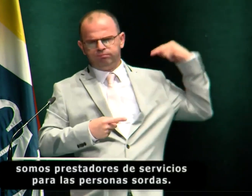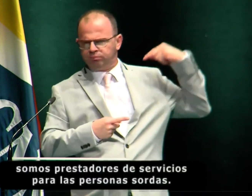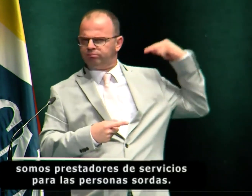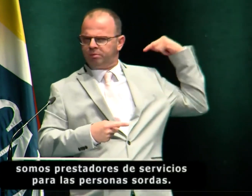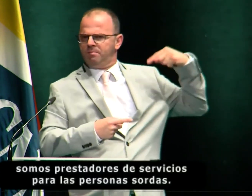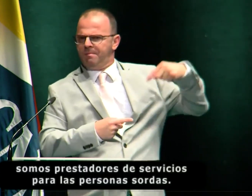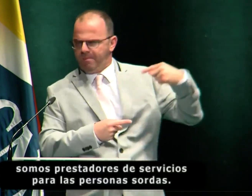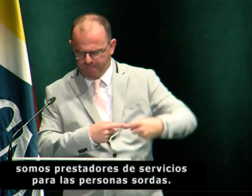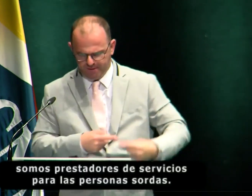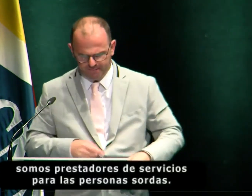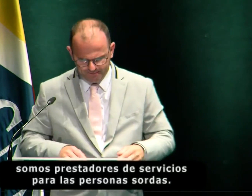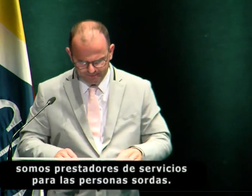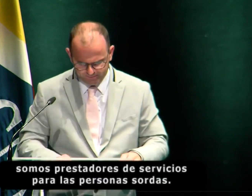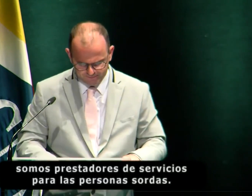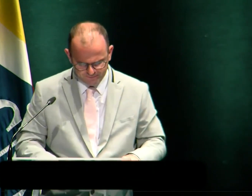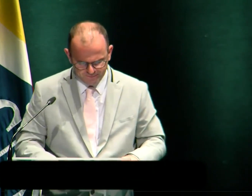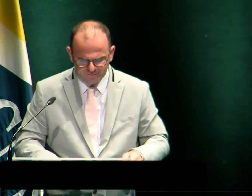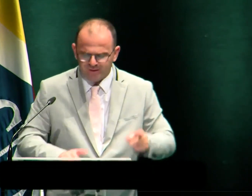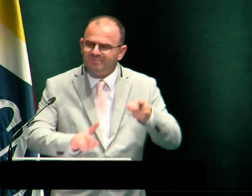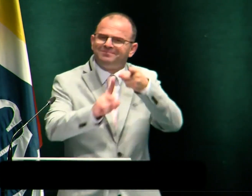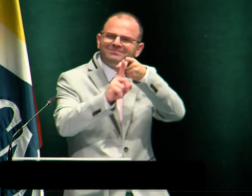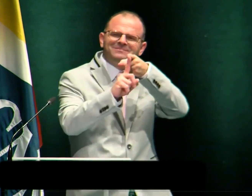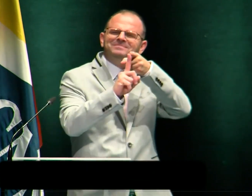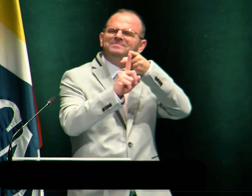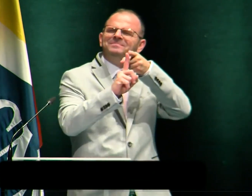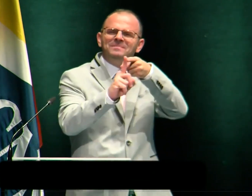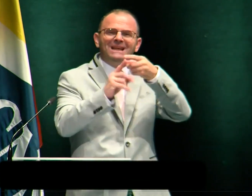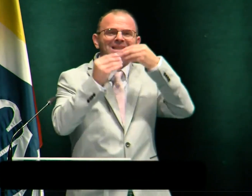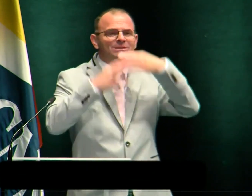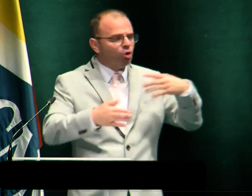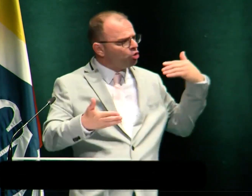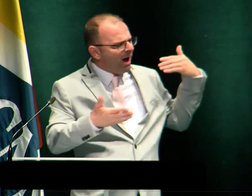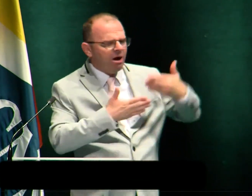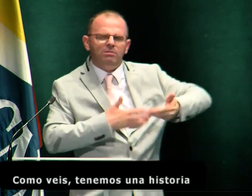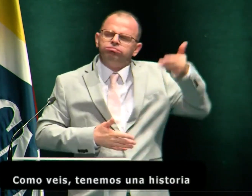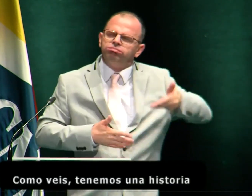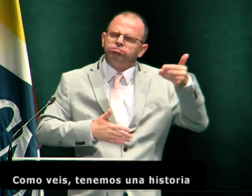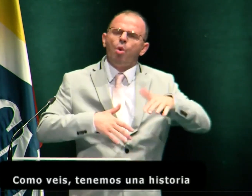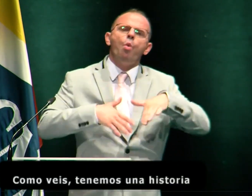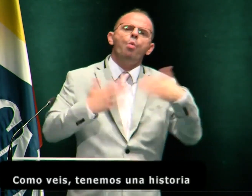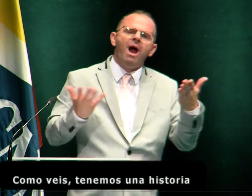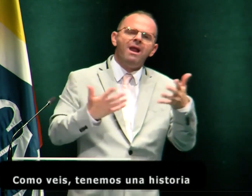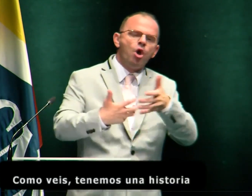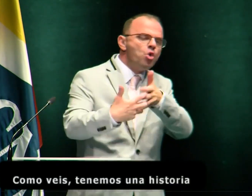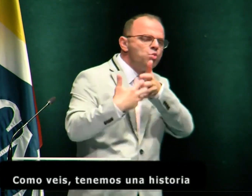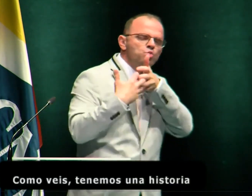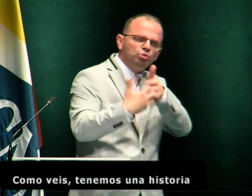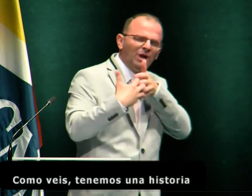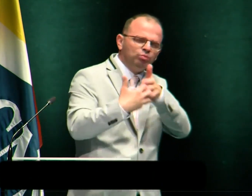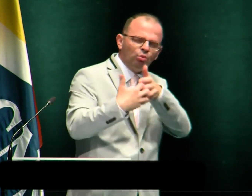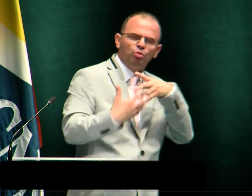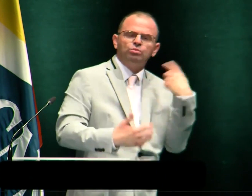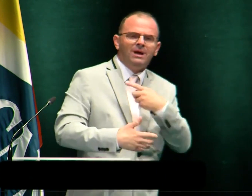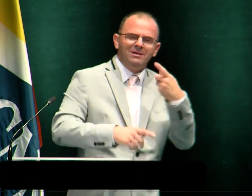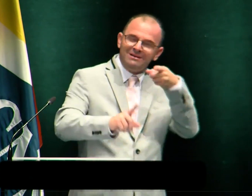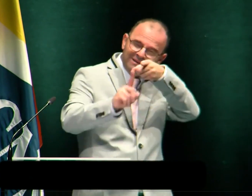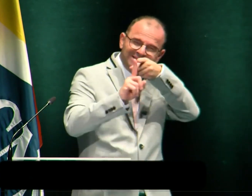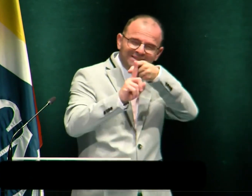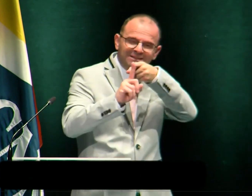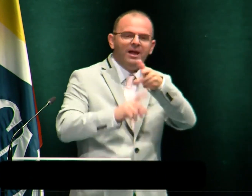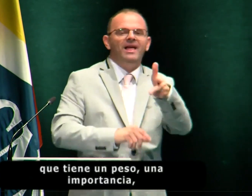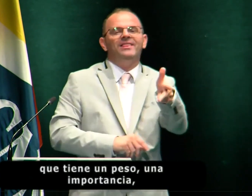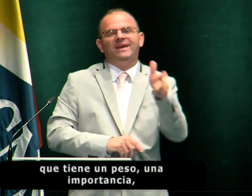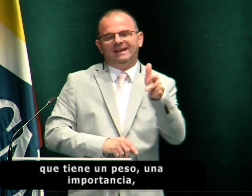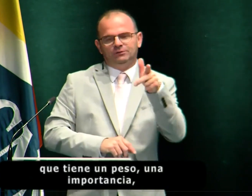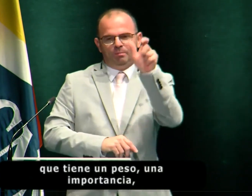Como veis, tenemos una historia que tiene un peso, una importancia, que toda esta historia, su fin último